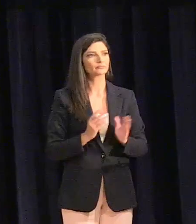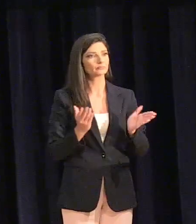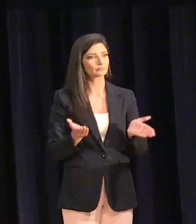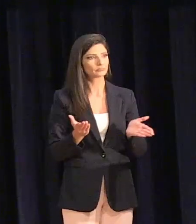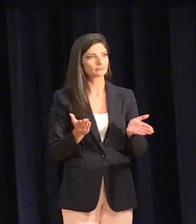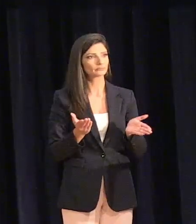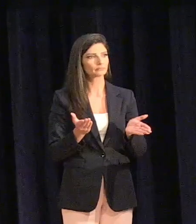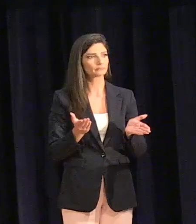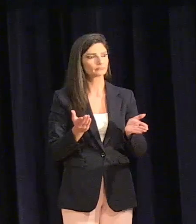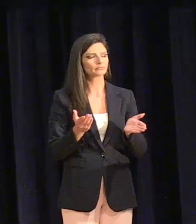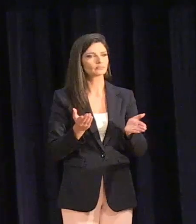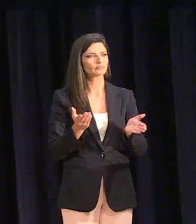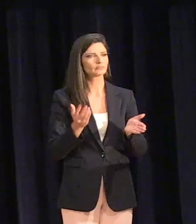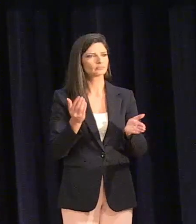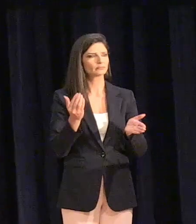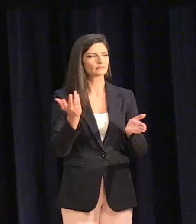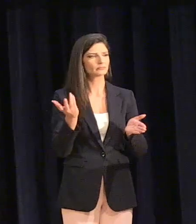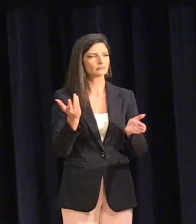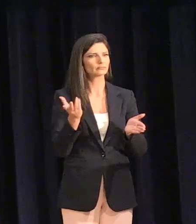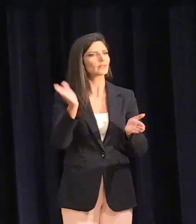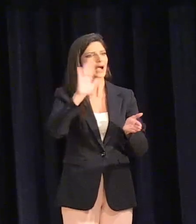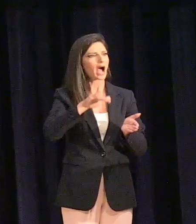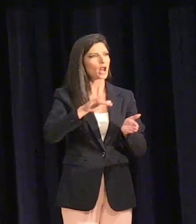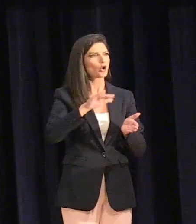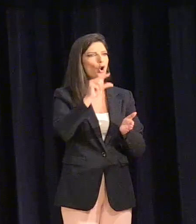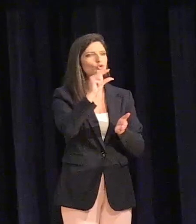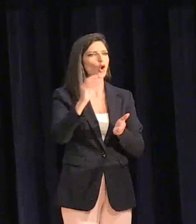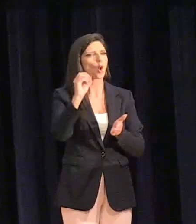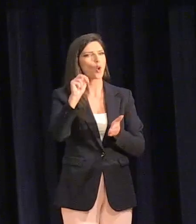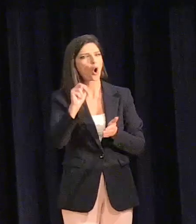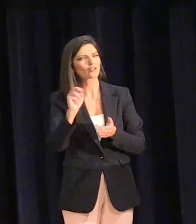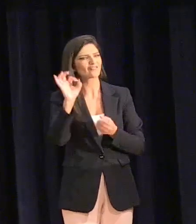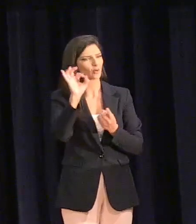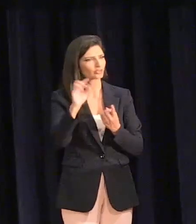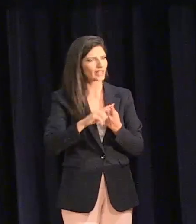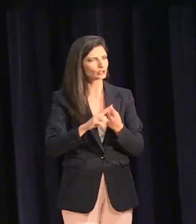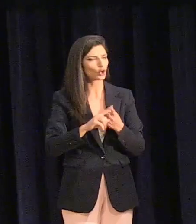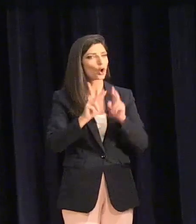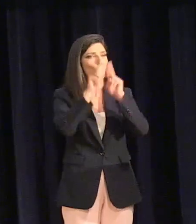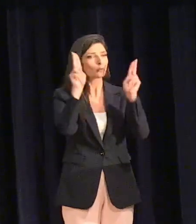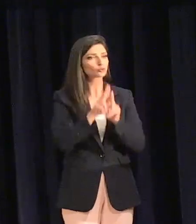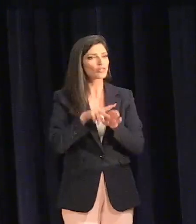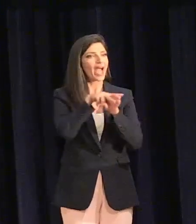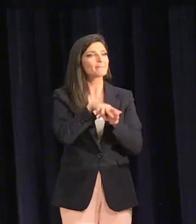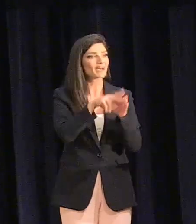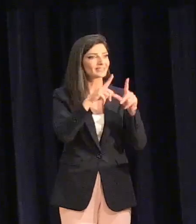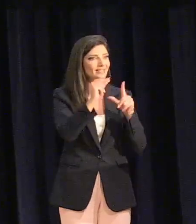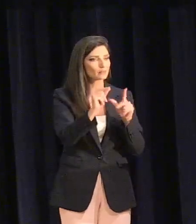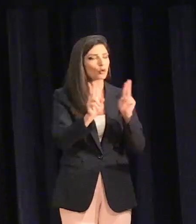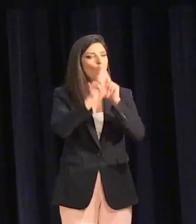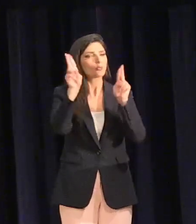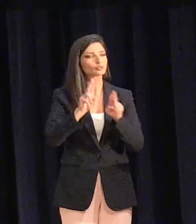Blue Heart Foundation, Go On Foundation, Ομοσπονδία Υπασίας Κύπρου,